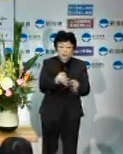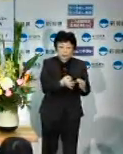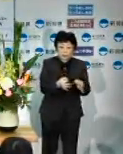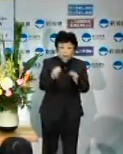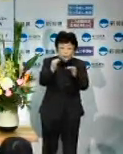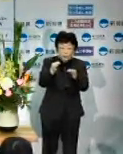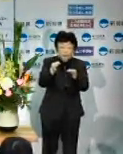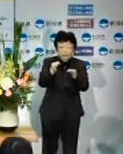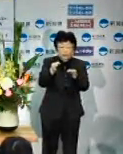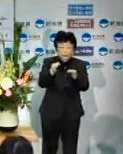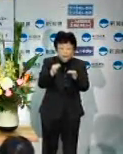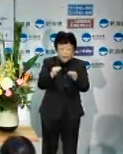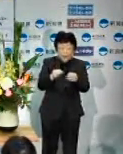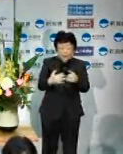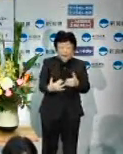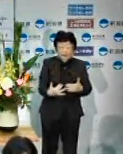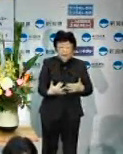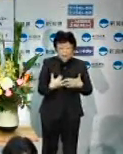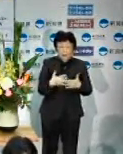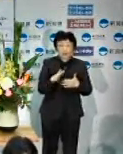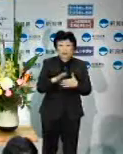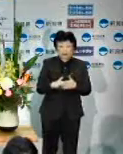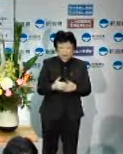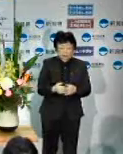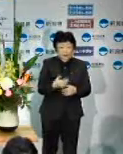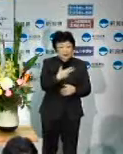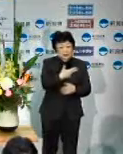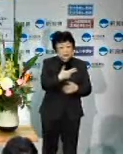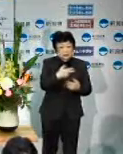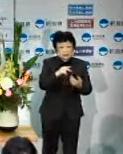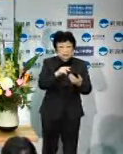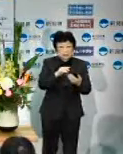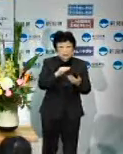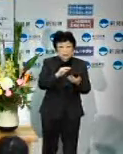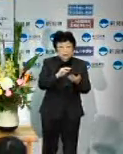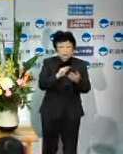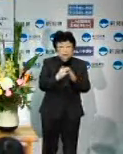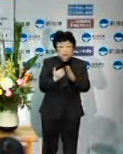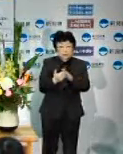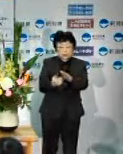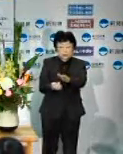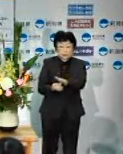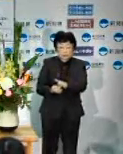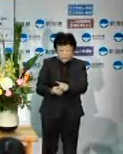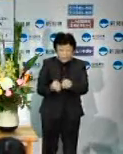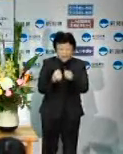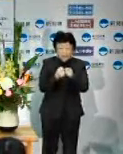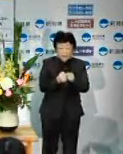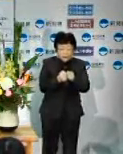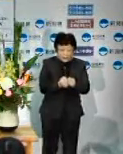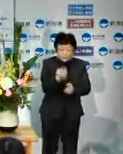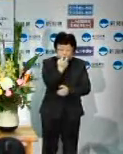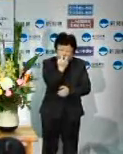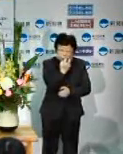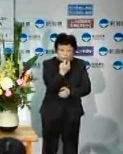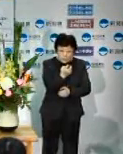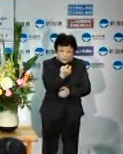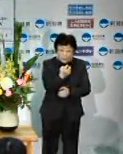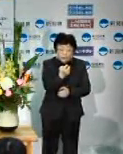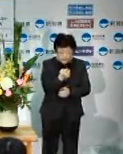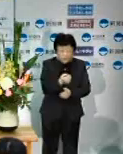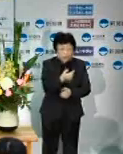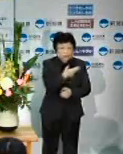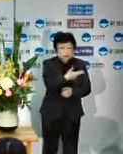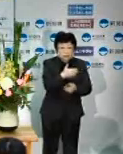を受けている方々への支援は、これはむしろ市町村がきめ細かく状況を把握しているので、市町村と一緒に、